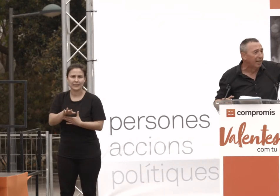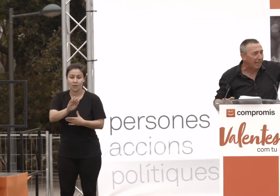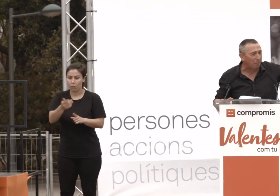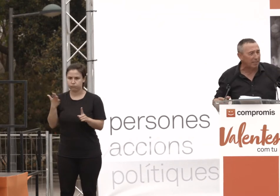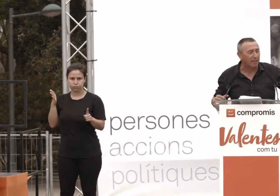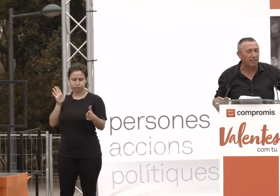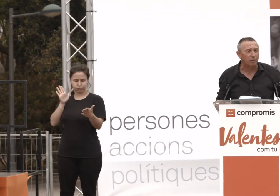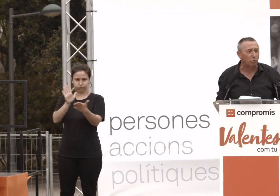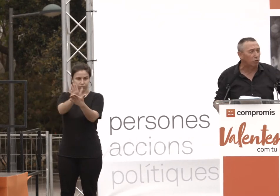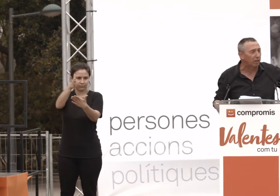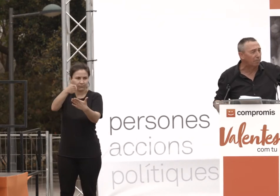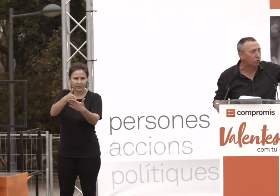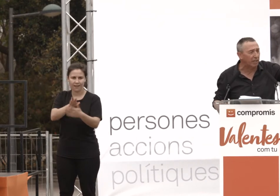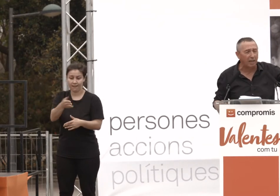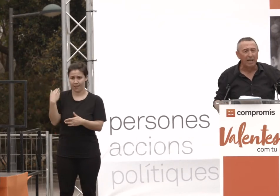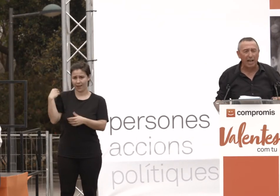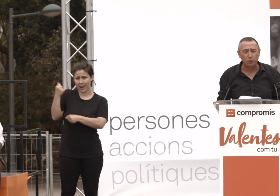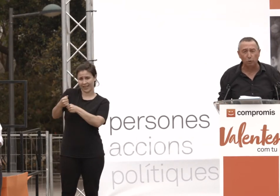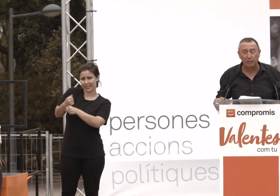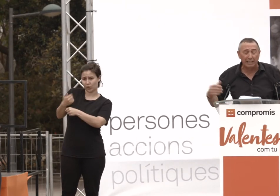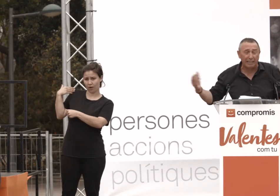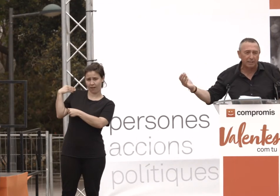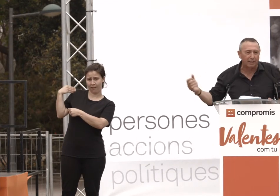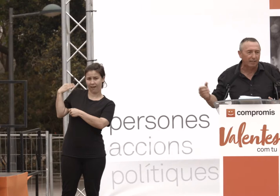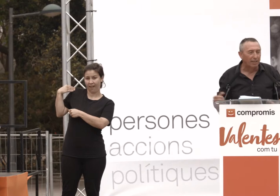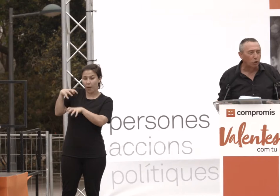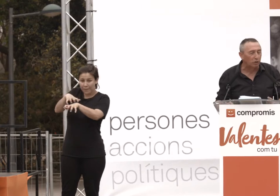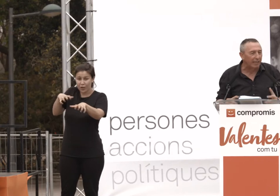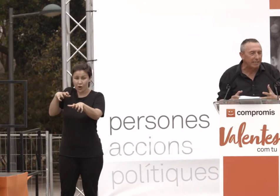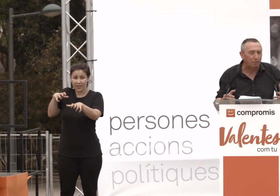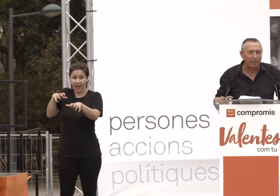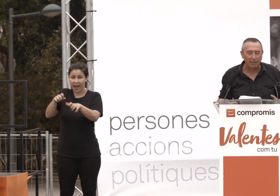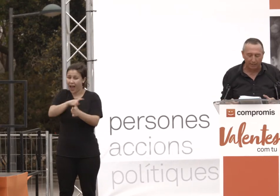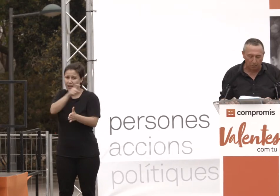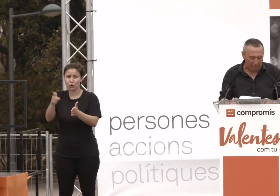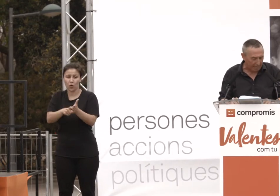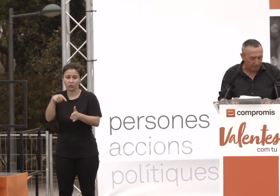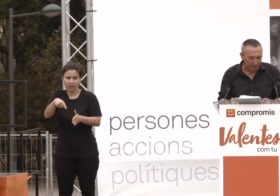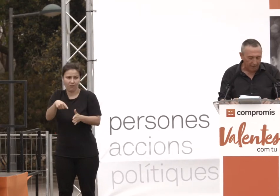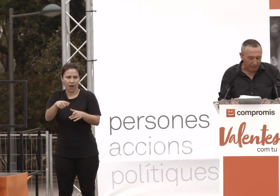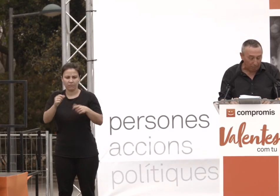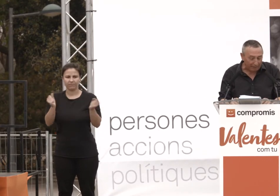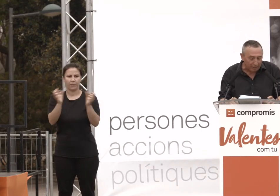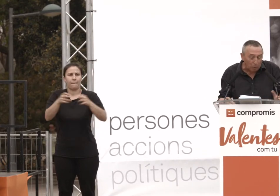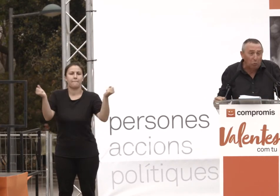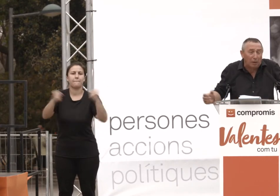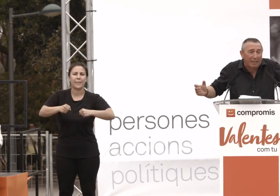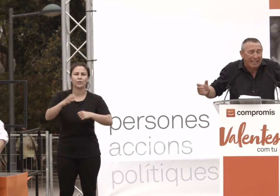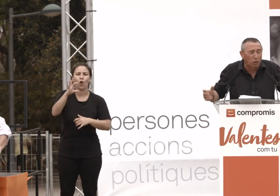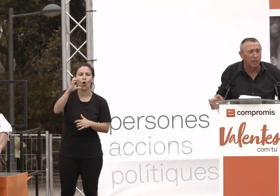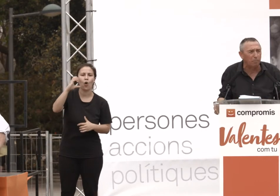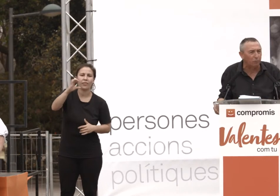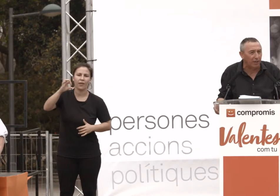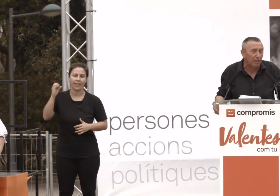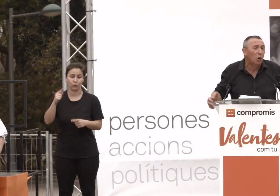mur. En la passada legislatura contra la majoria absoluta i en esta contra aquest pacte entre Ciutadans i el Partit Popular. Per